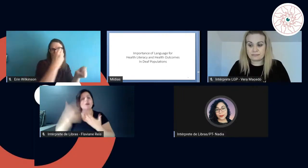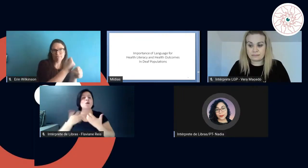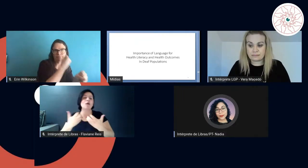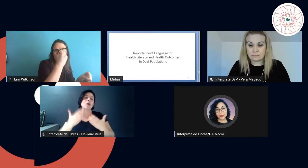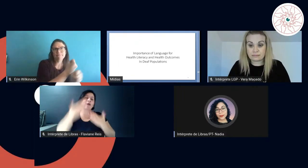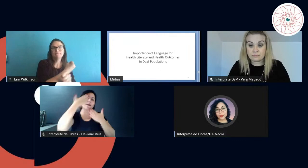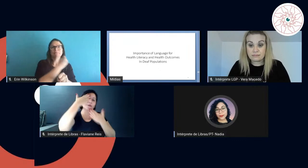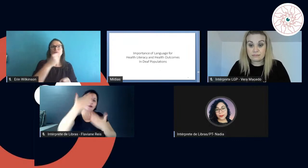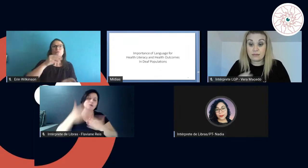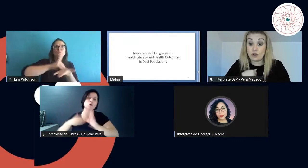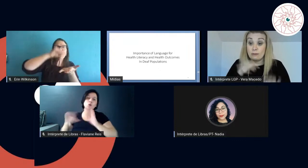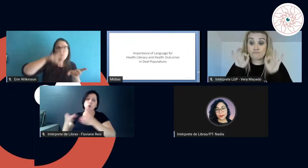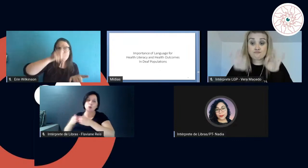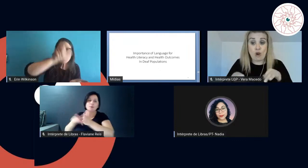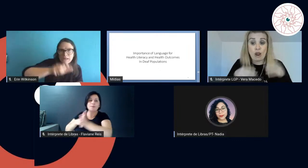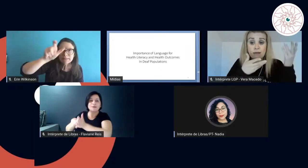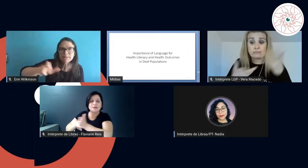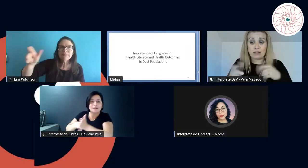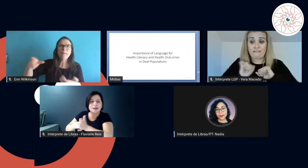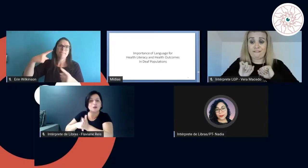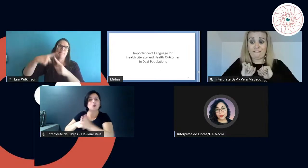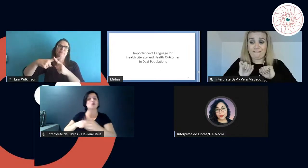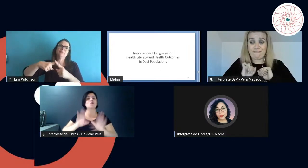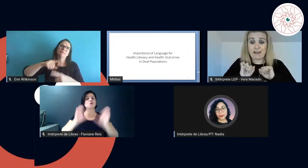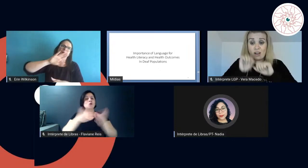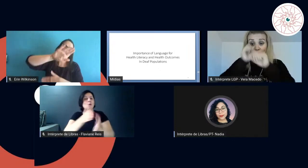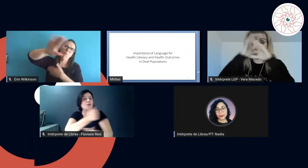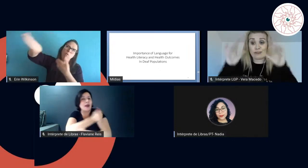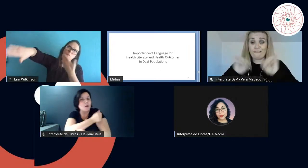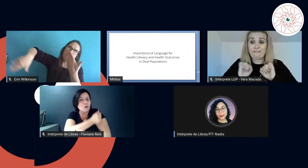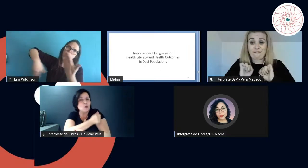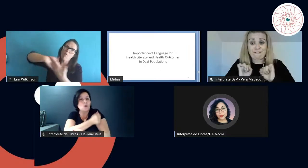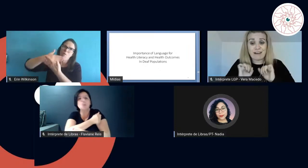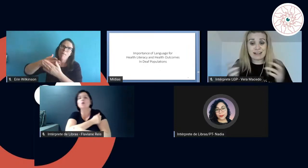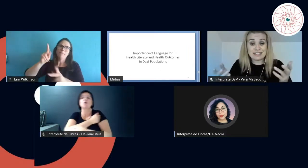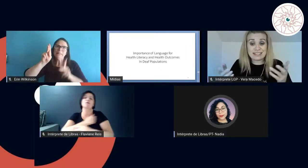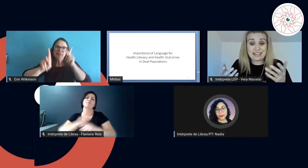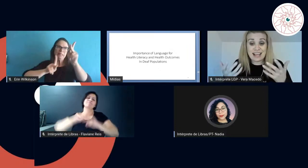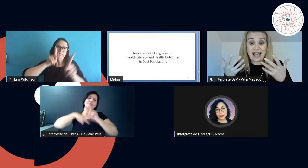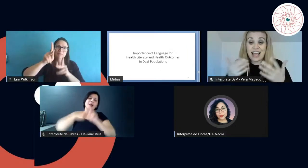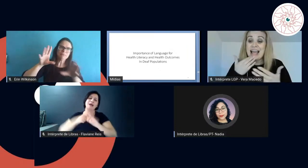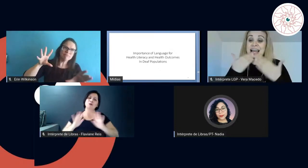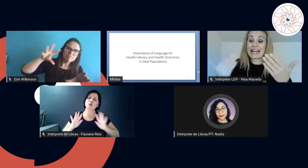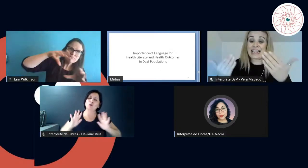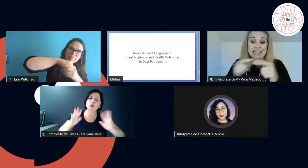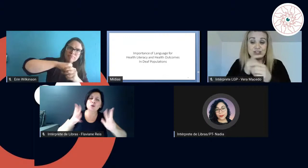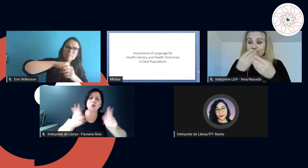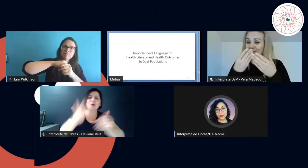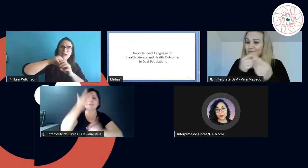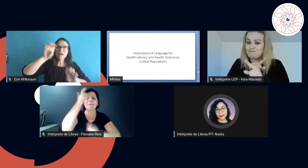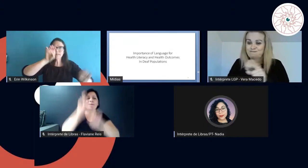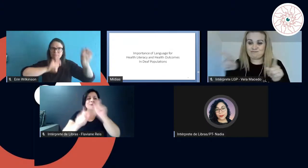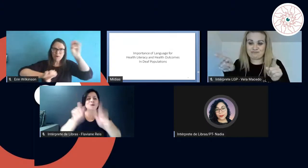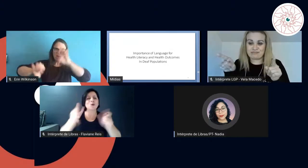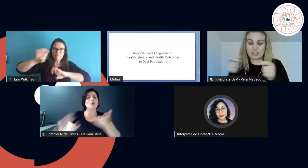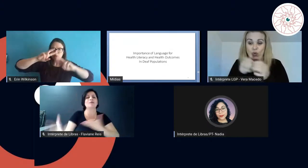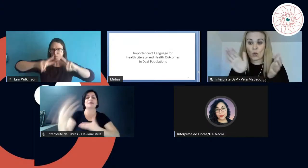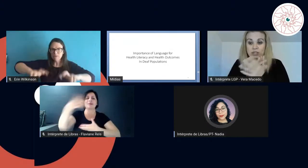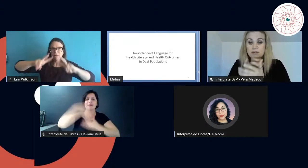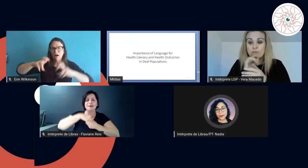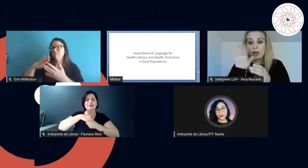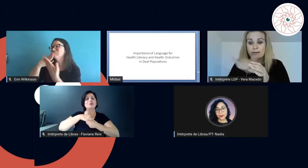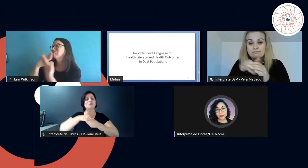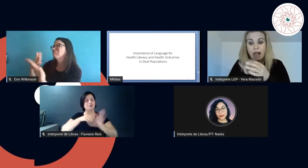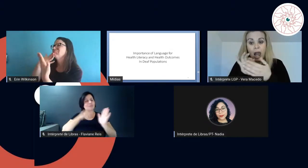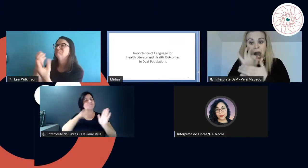Eh, aqui eu termino a minha a as minhas considerações, né? E eu agradeço muito a todos que puderam